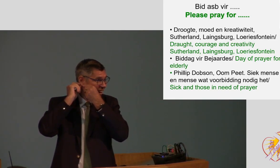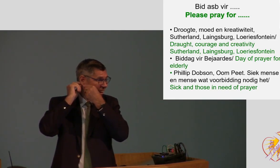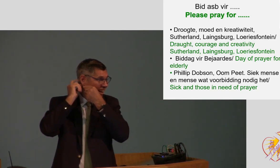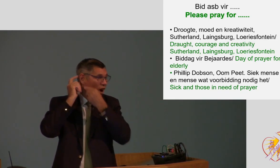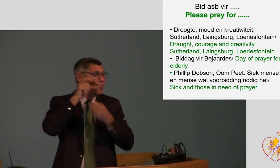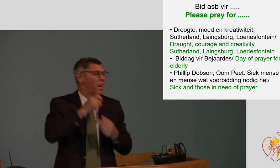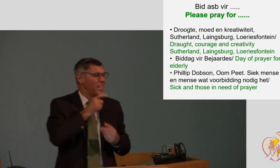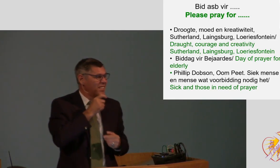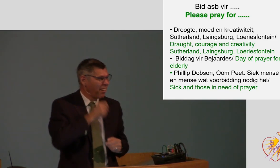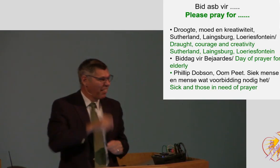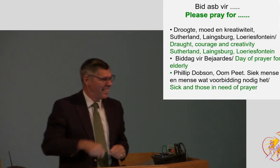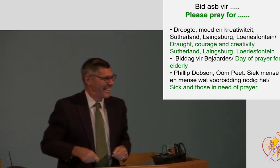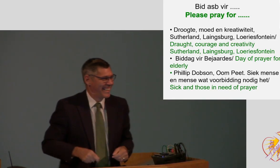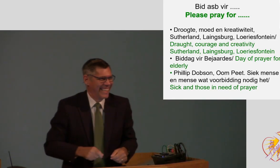Ou mense.